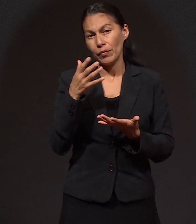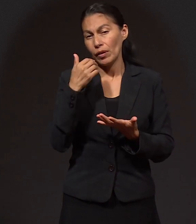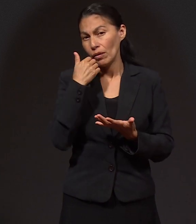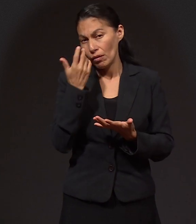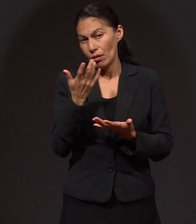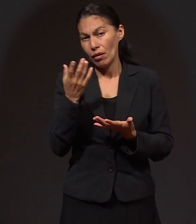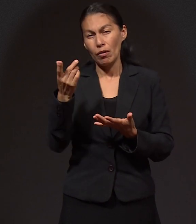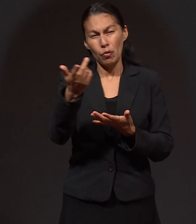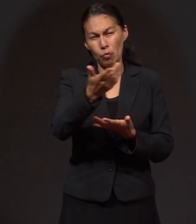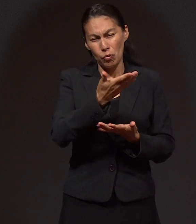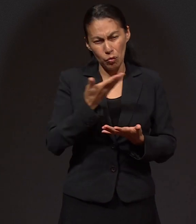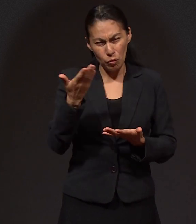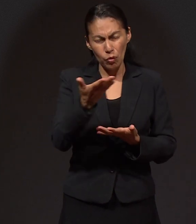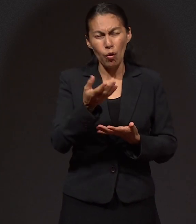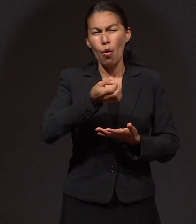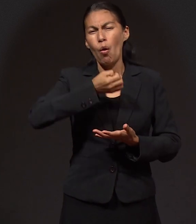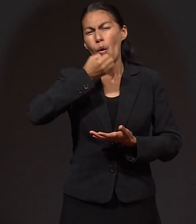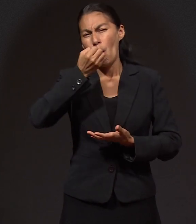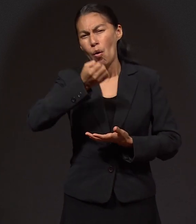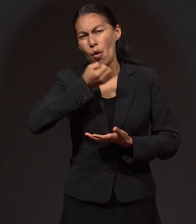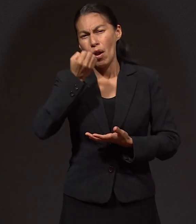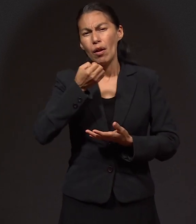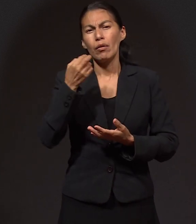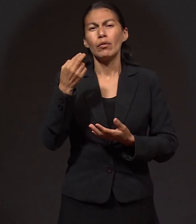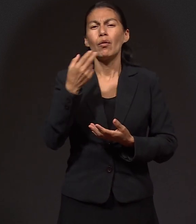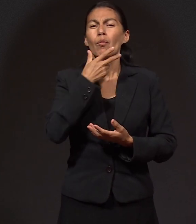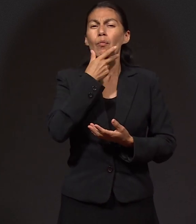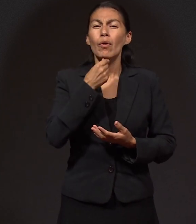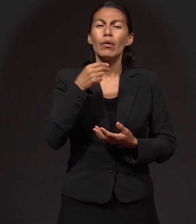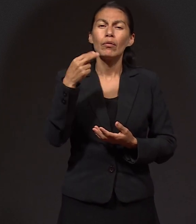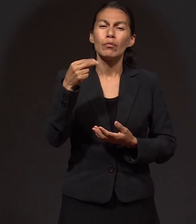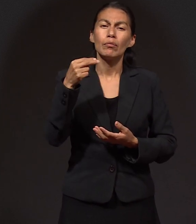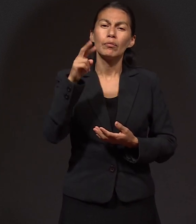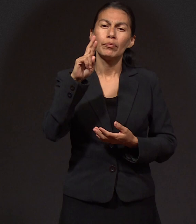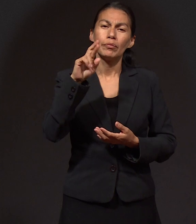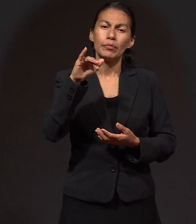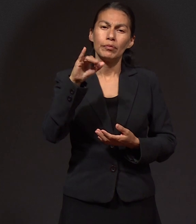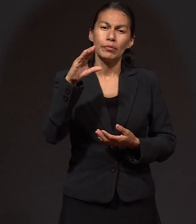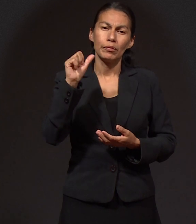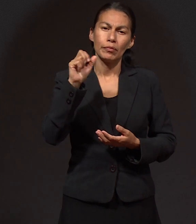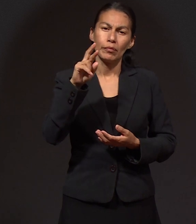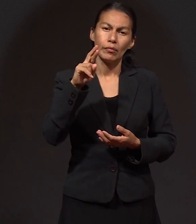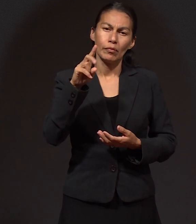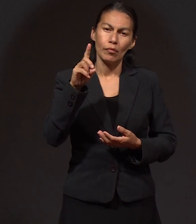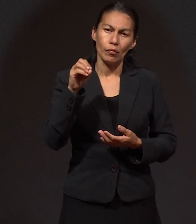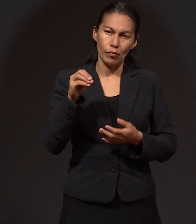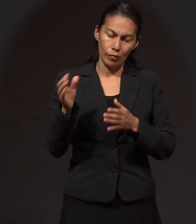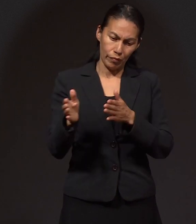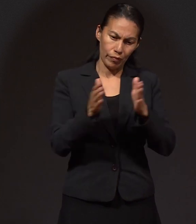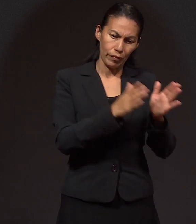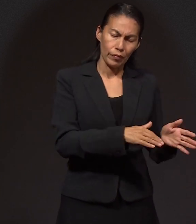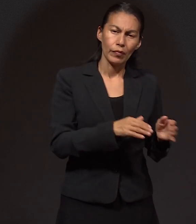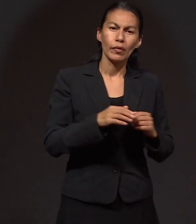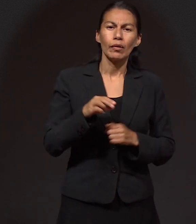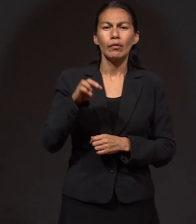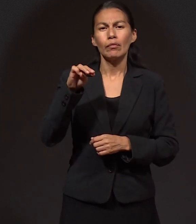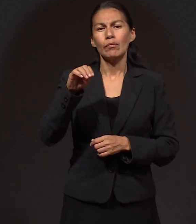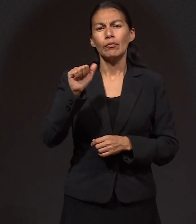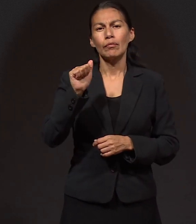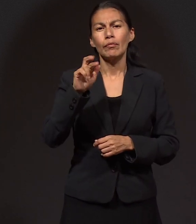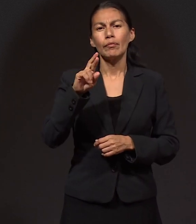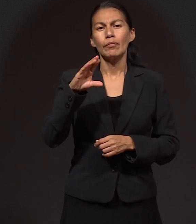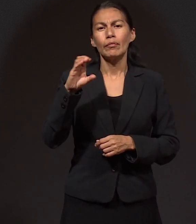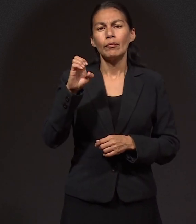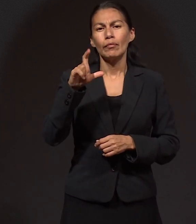Él da gracias porque nos unamos en oración por Ricardo. Marcelina,